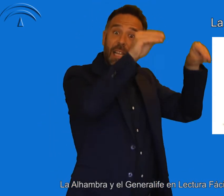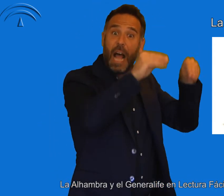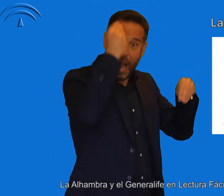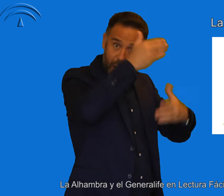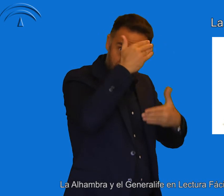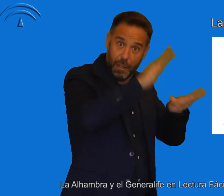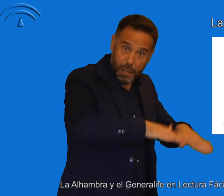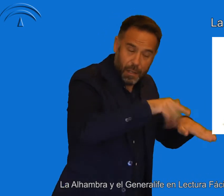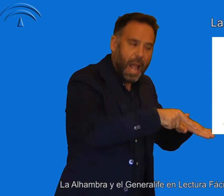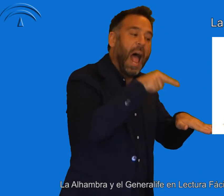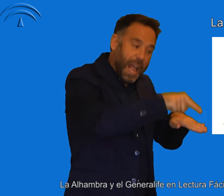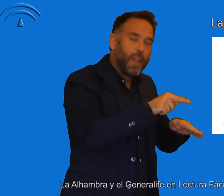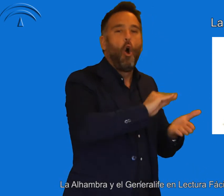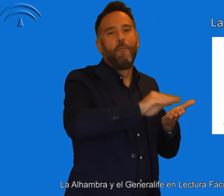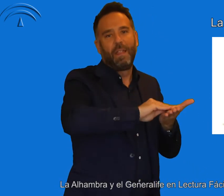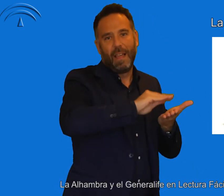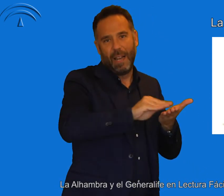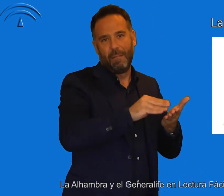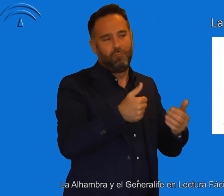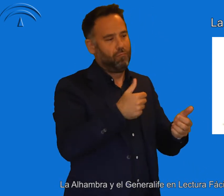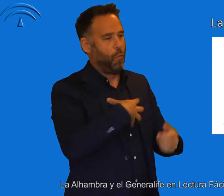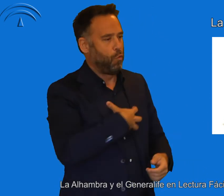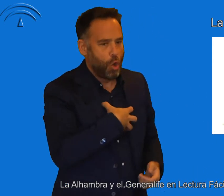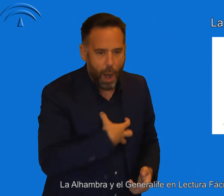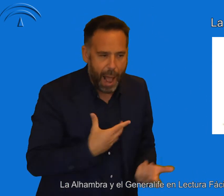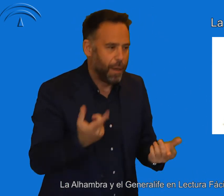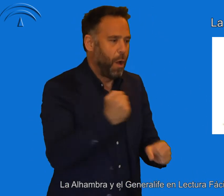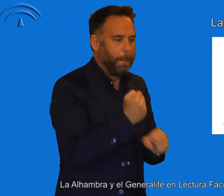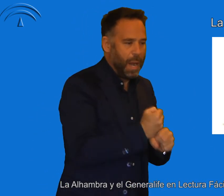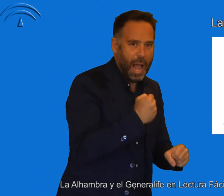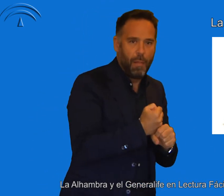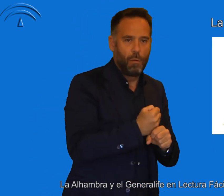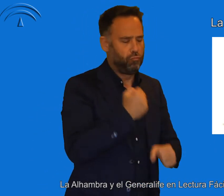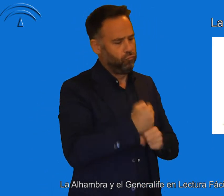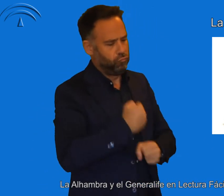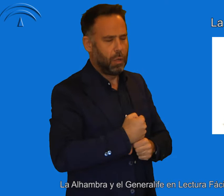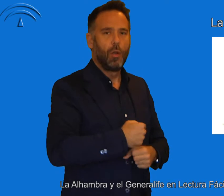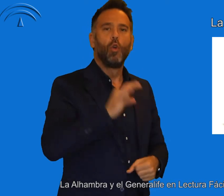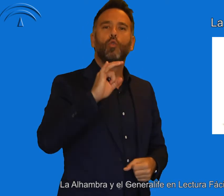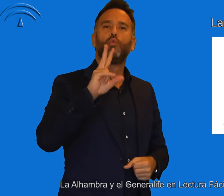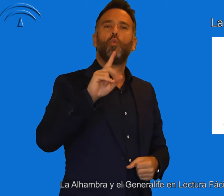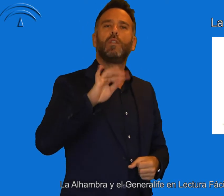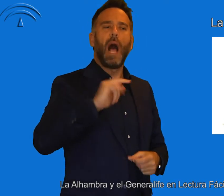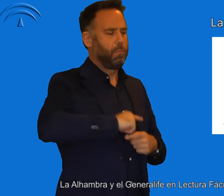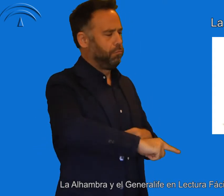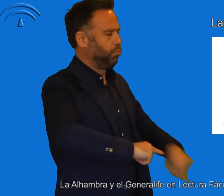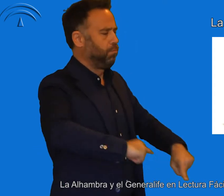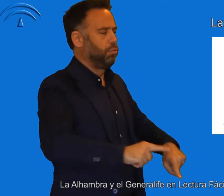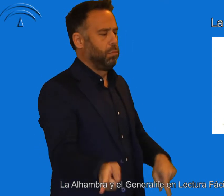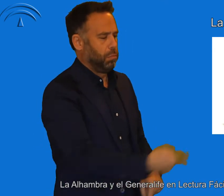patio, el de la mezquita, estaban las oficinas del palacio. Allí, funcionarios y empleados